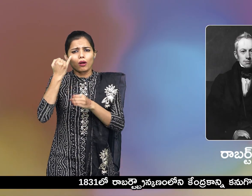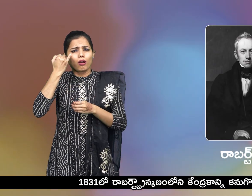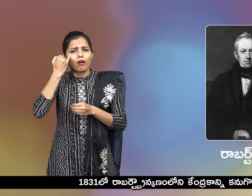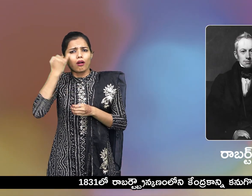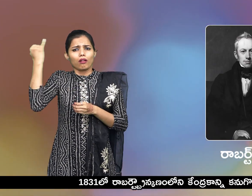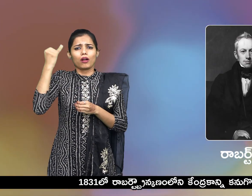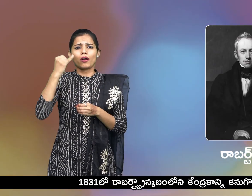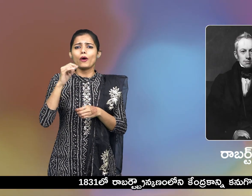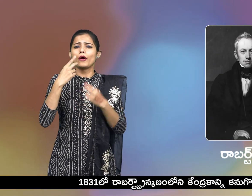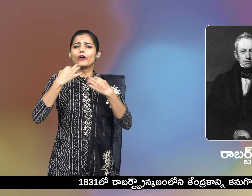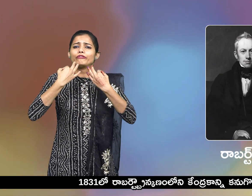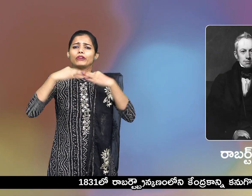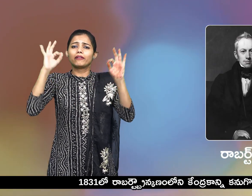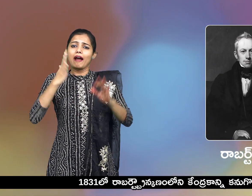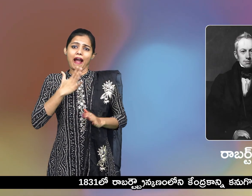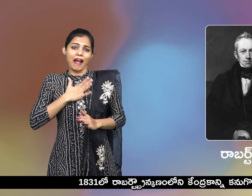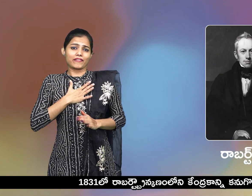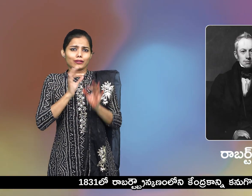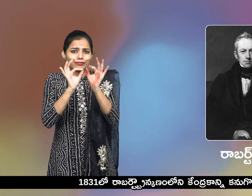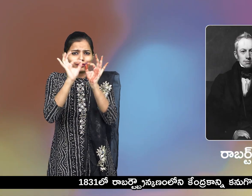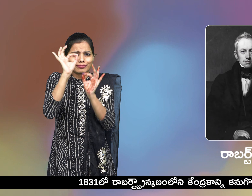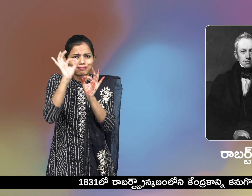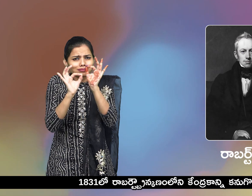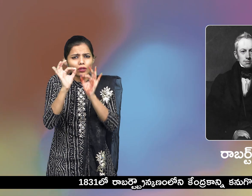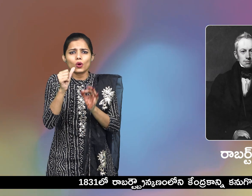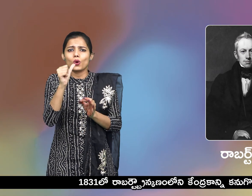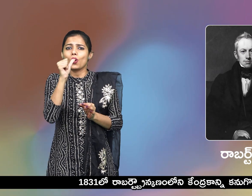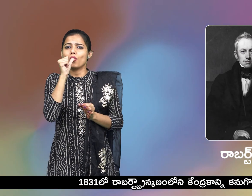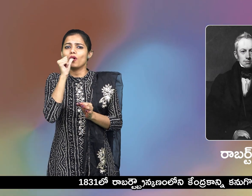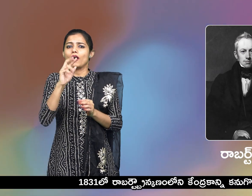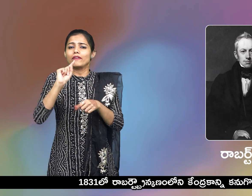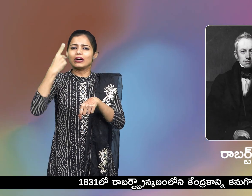1831లో రాబర్ట్ బ్రౌన్ కణంలోని కేంద్రకాన్ని కనుగొన్నాడు.